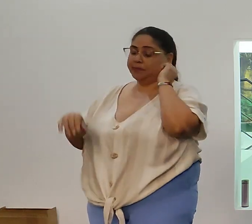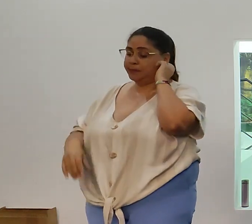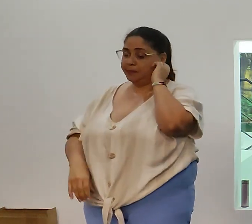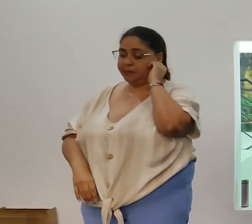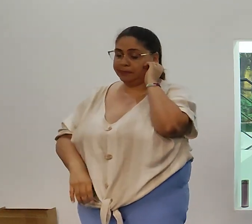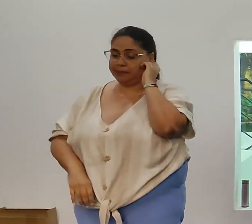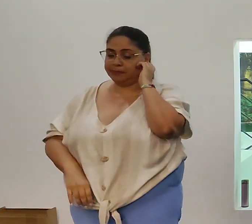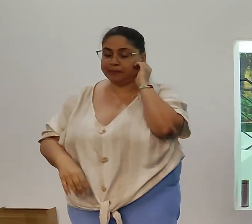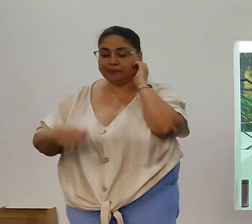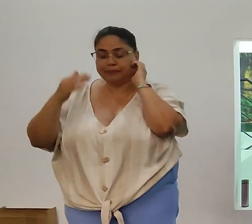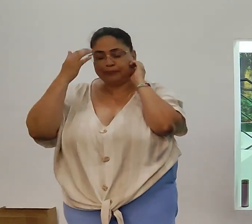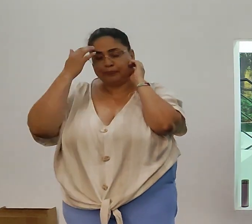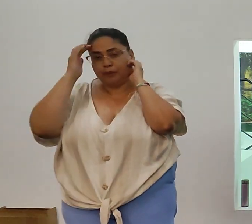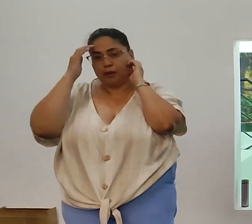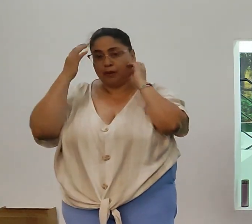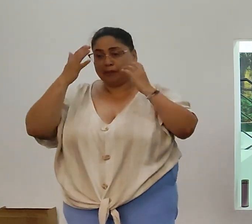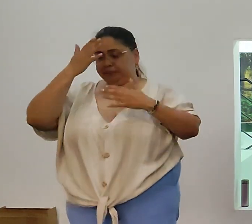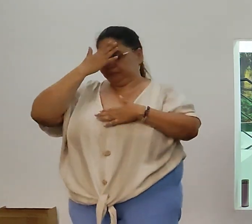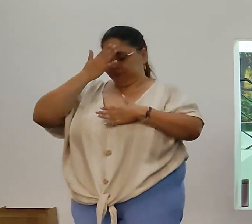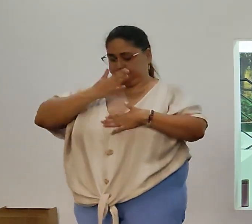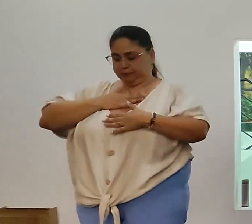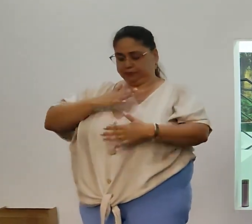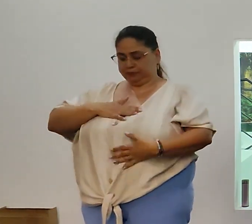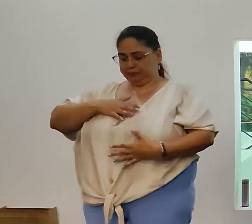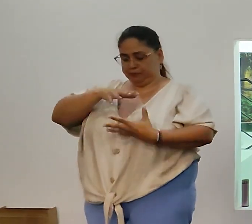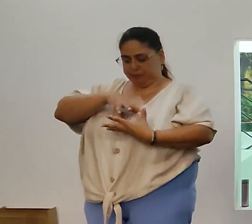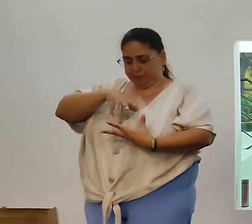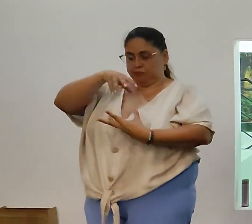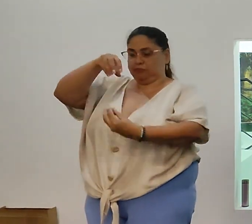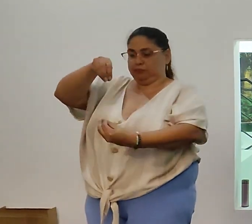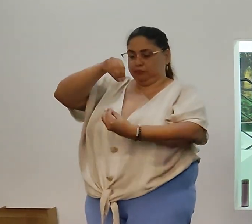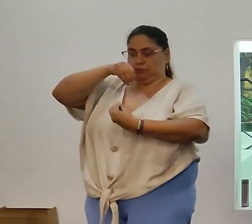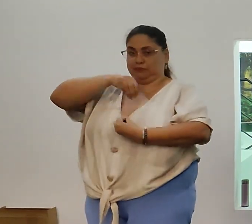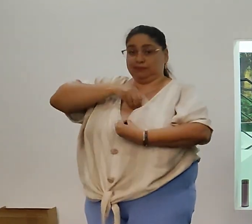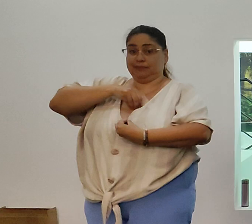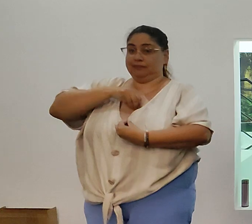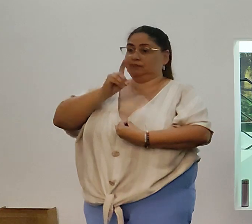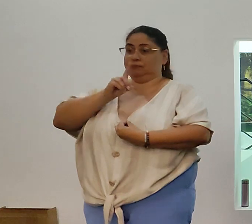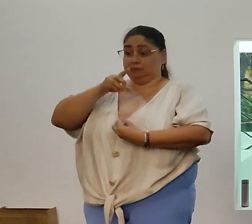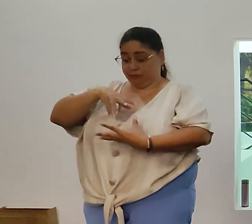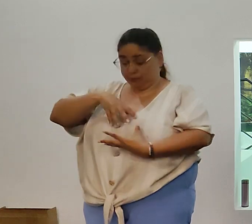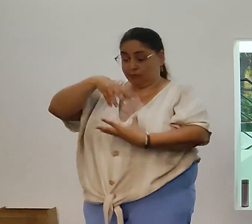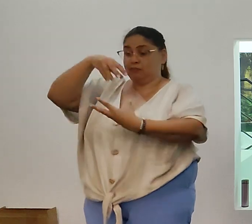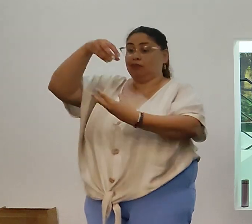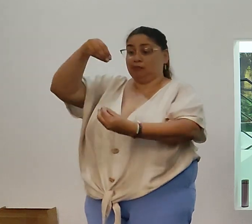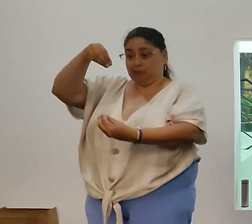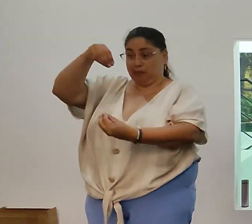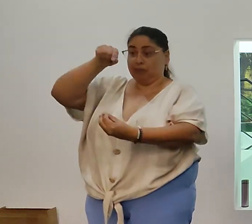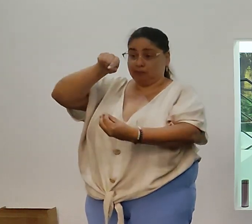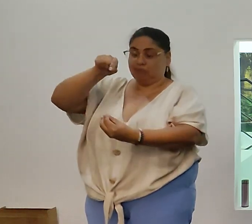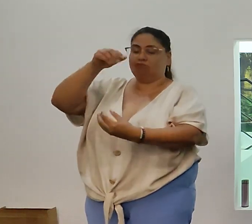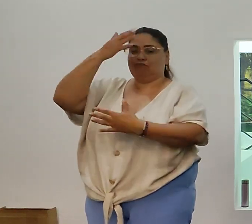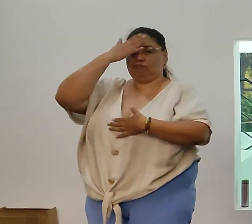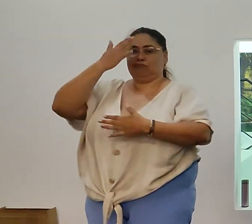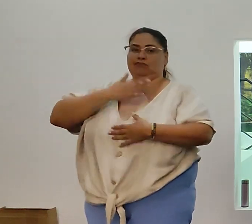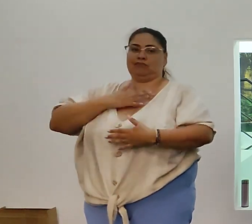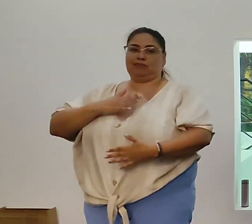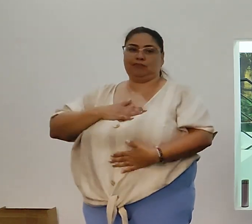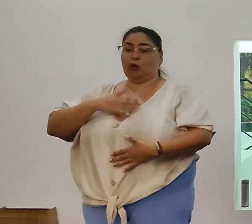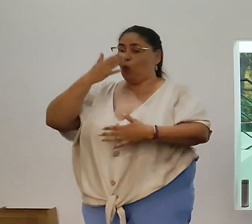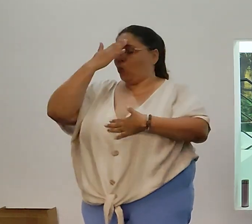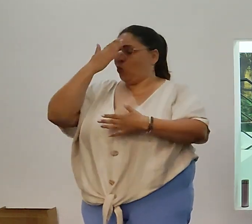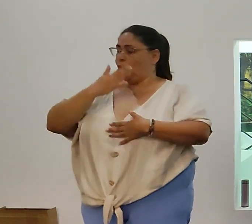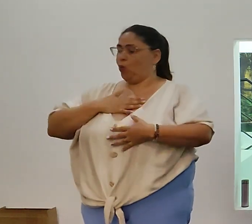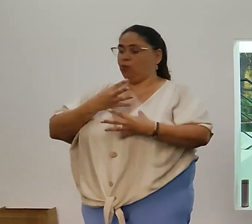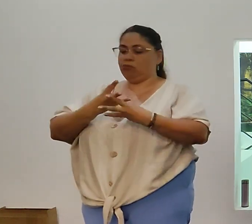Nós temos que entender que nós não somos um corpo que tem uma alma. Nós somos uma alma que tem um corpo. O seu corpo ele é finito. O